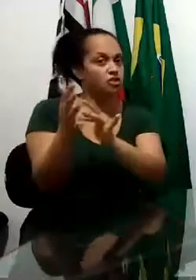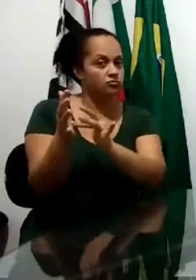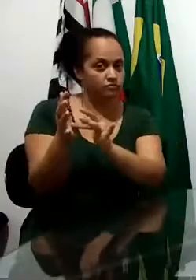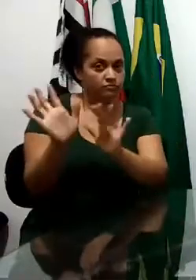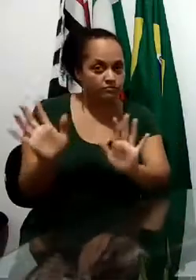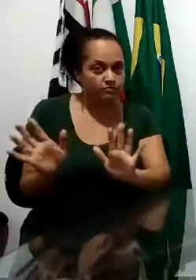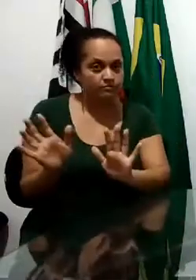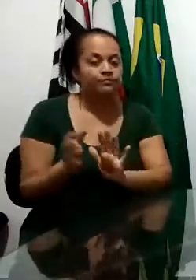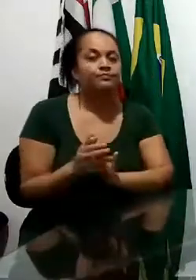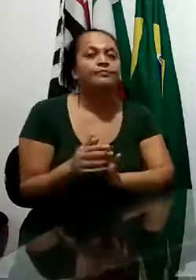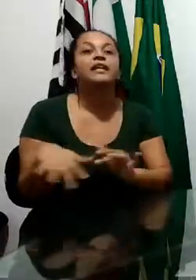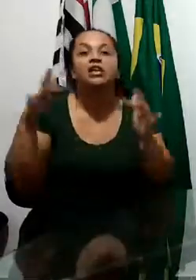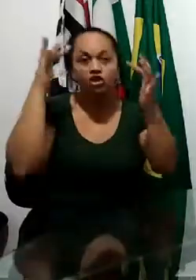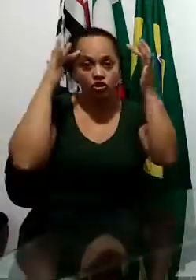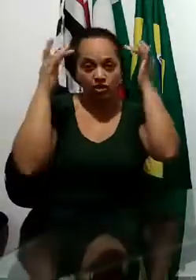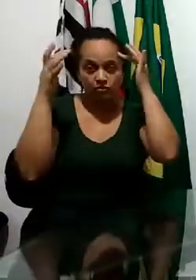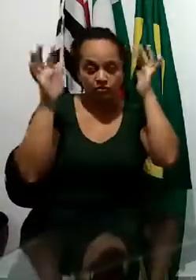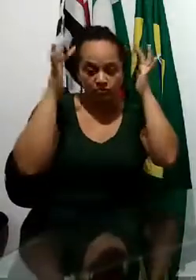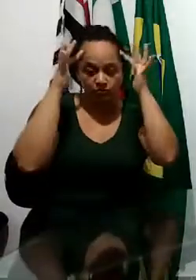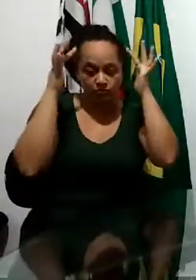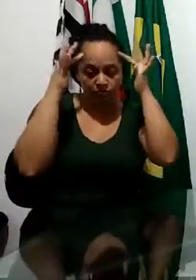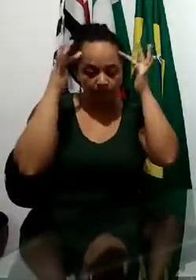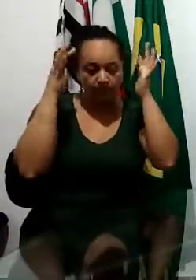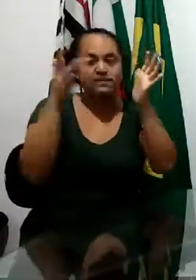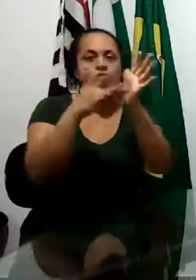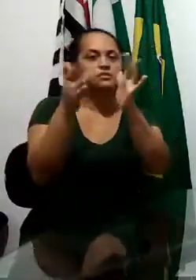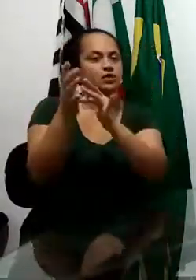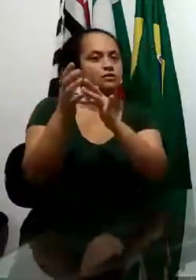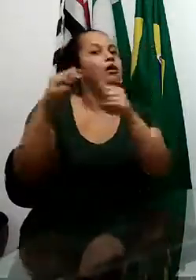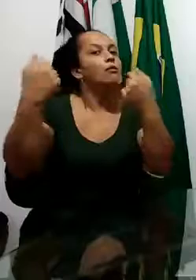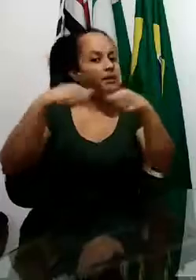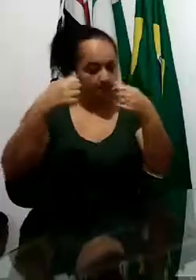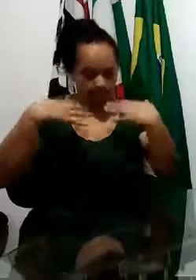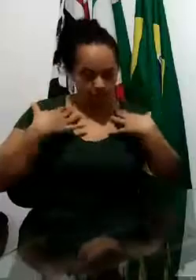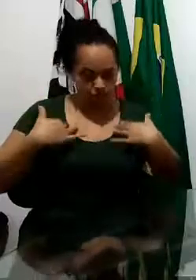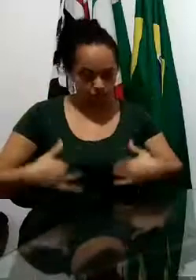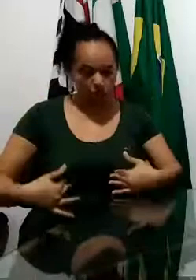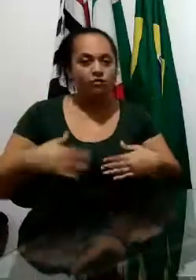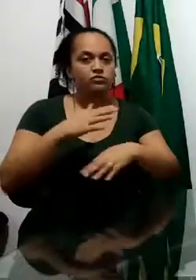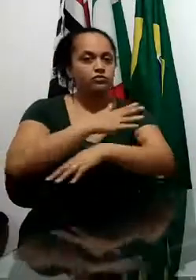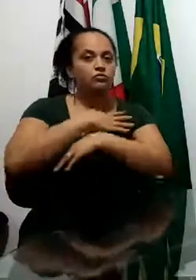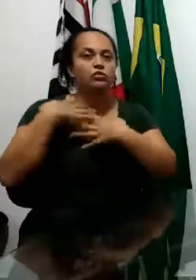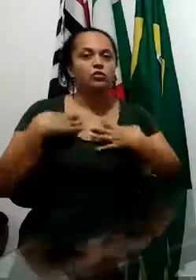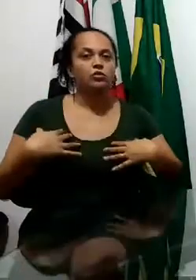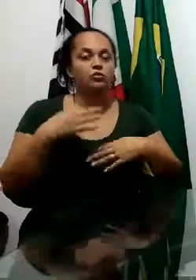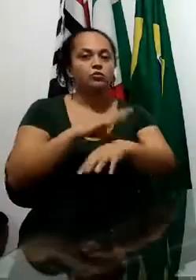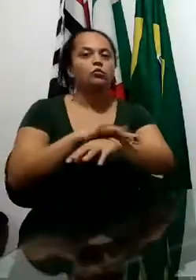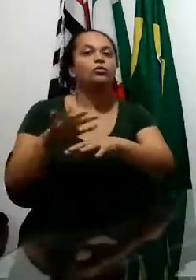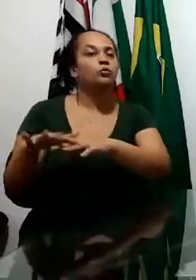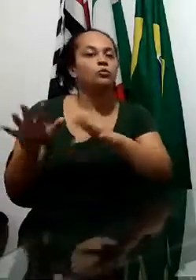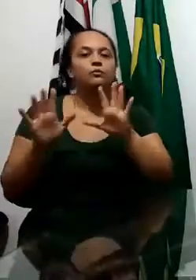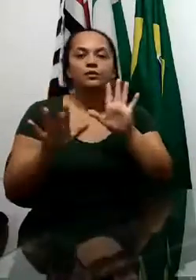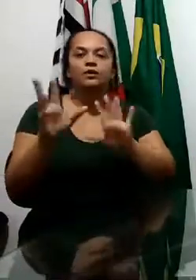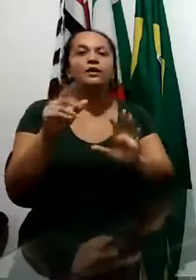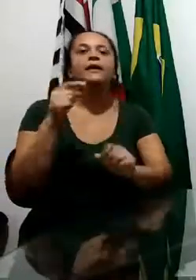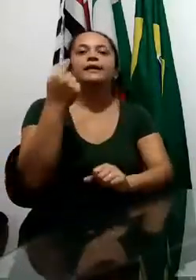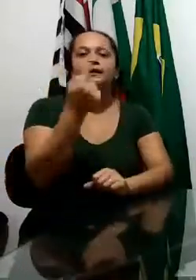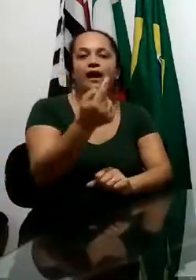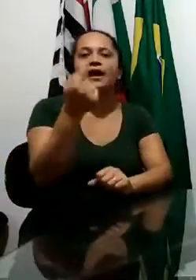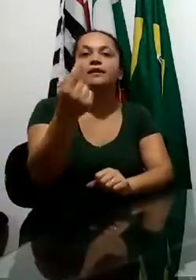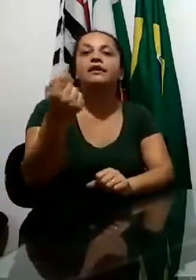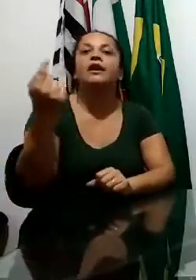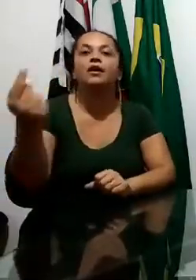Cristo, e o cabeça, que é Cristo, depende da instrumentalidade de cada membro do corpo